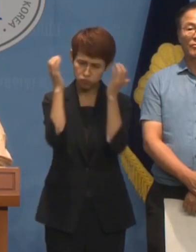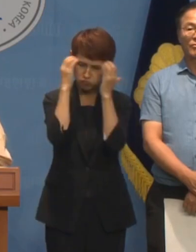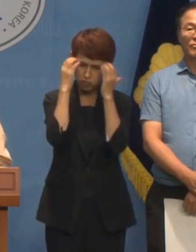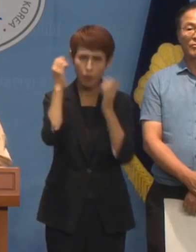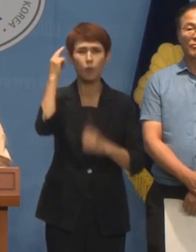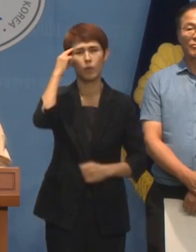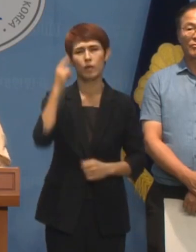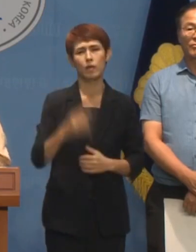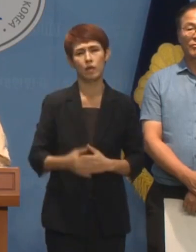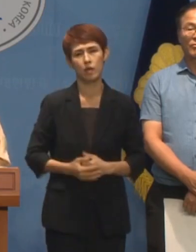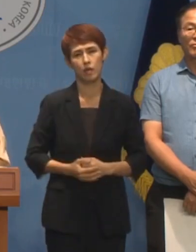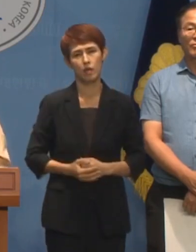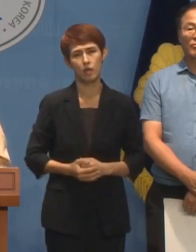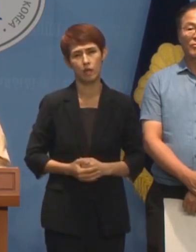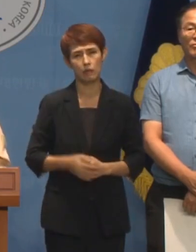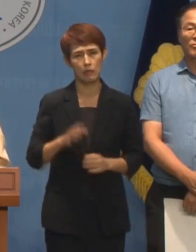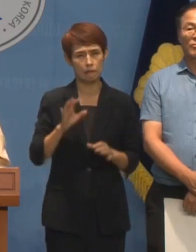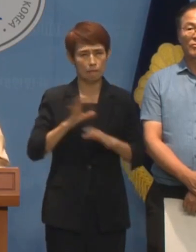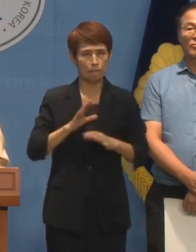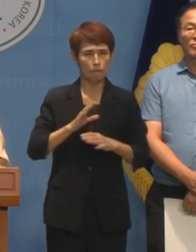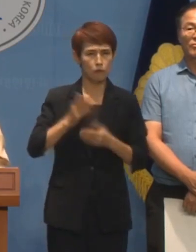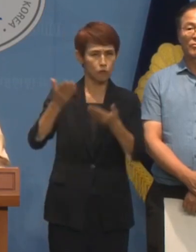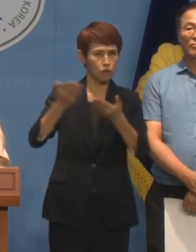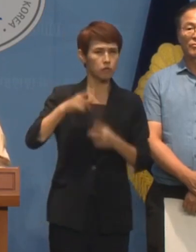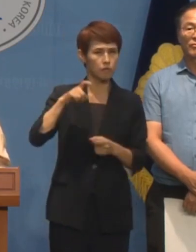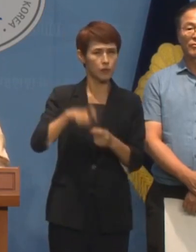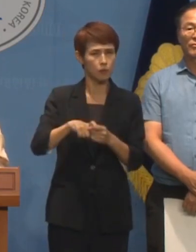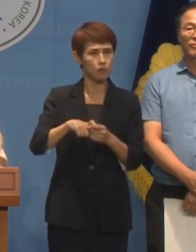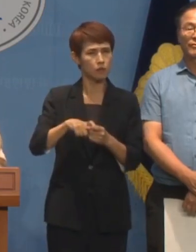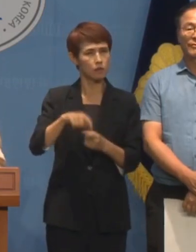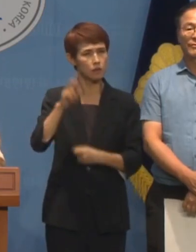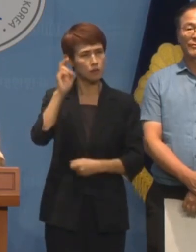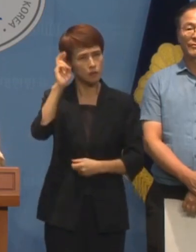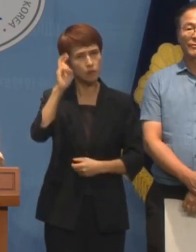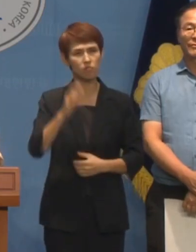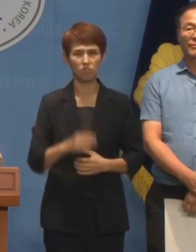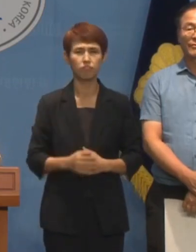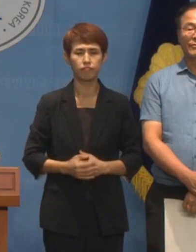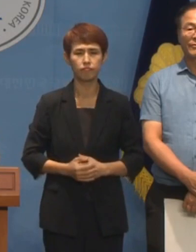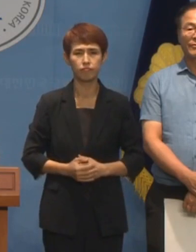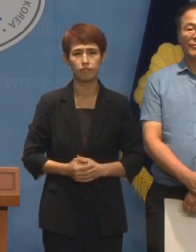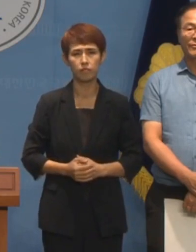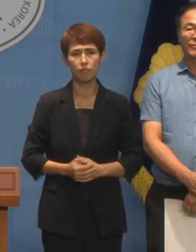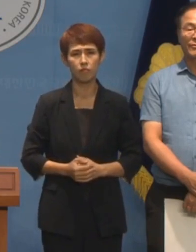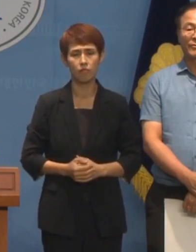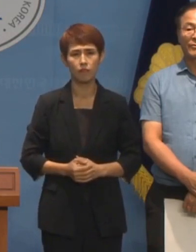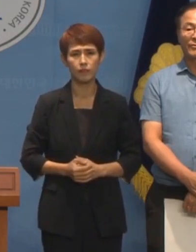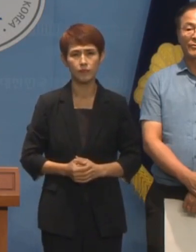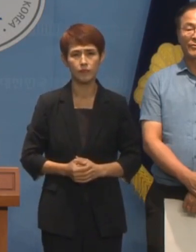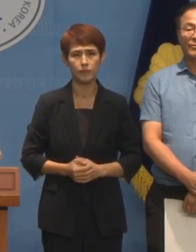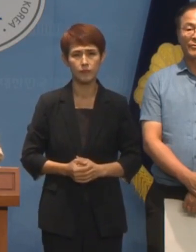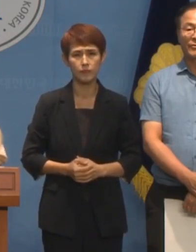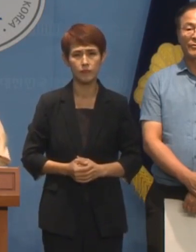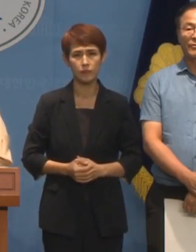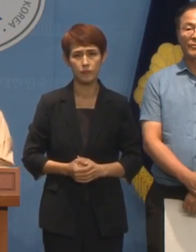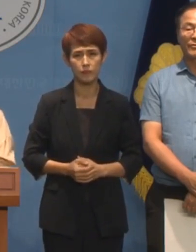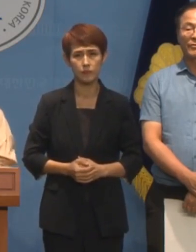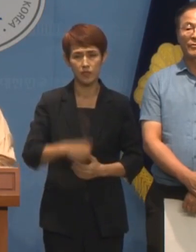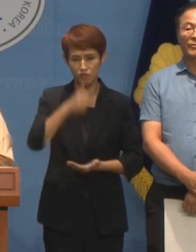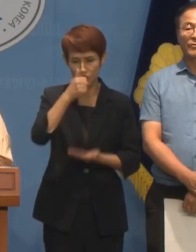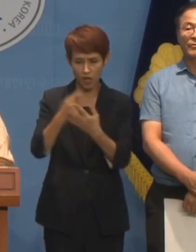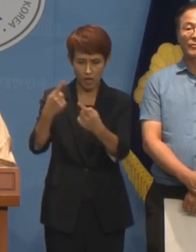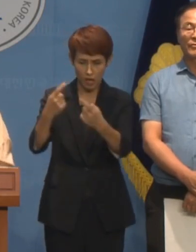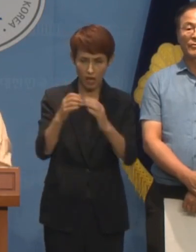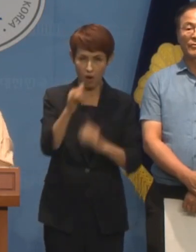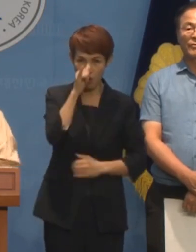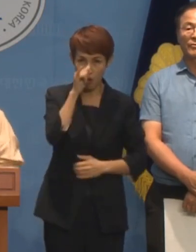모르겠습니다. 아마도 저희를 겁주려고 하는 것은 아닌가 저희들의 결론이었습니다. 피의자가 되었다고